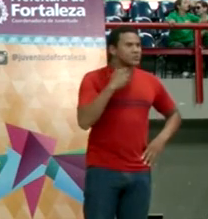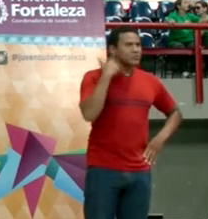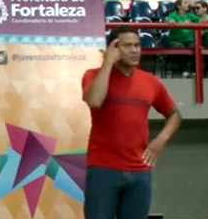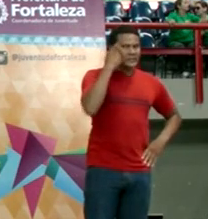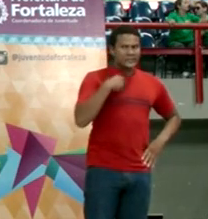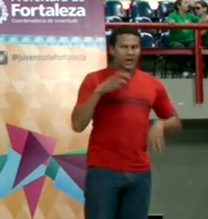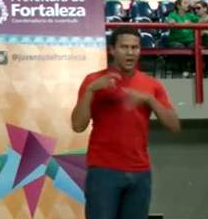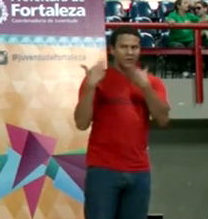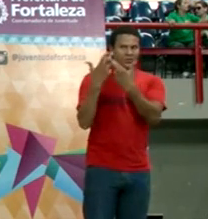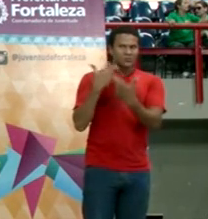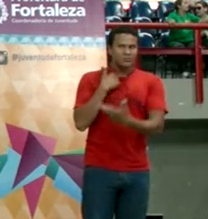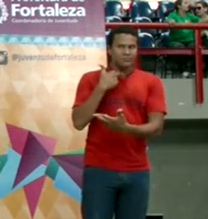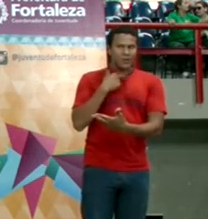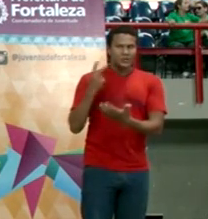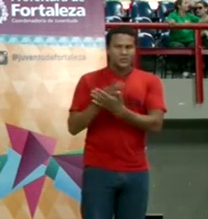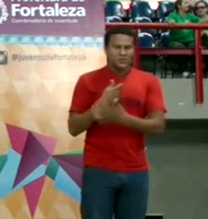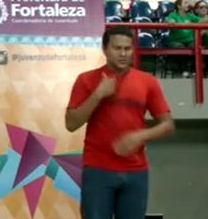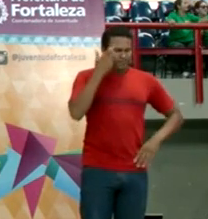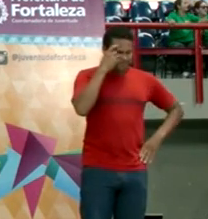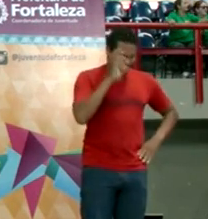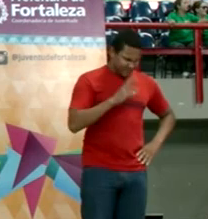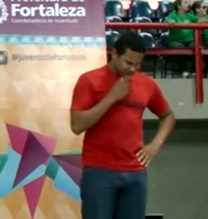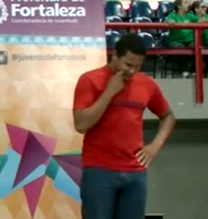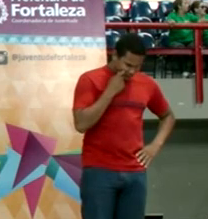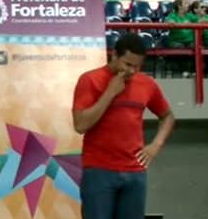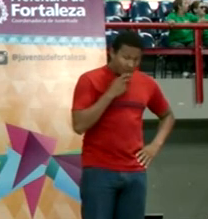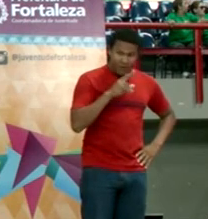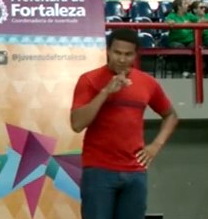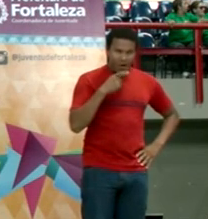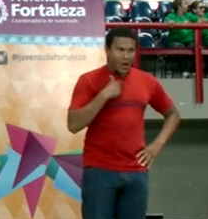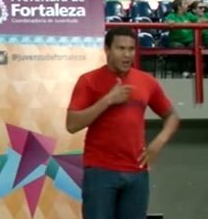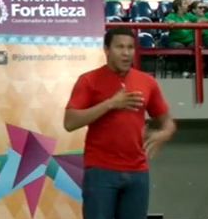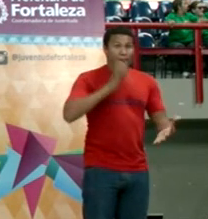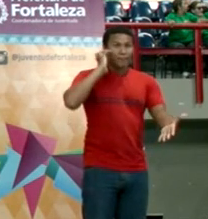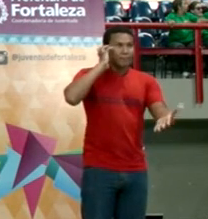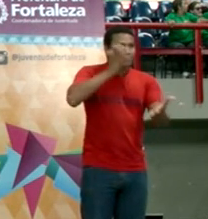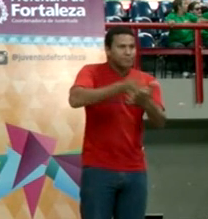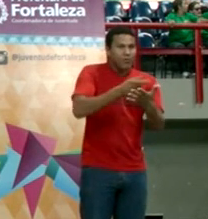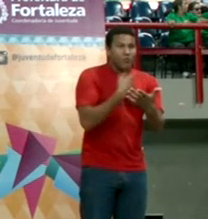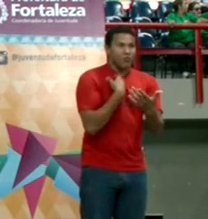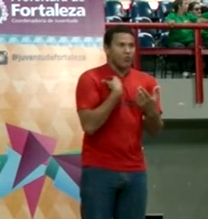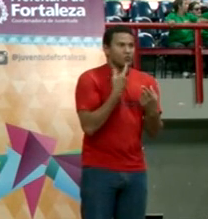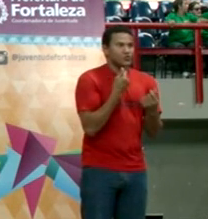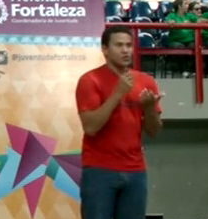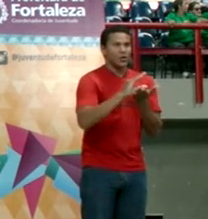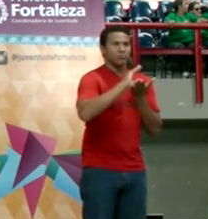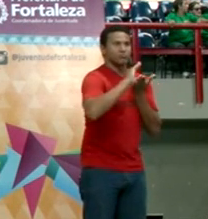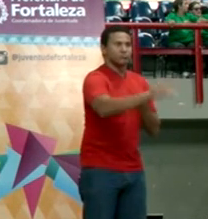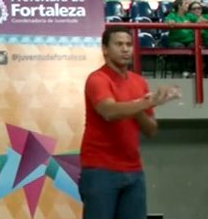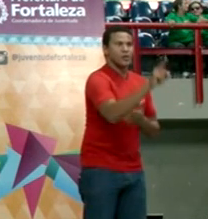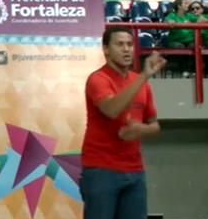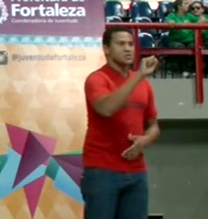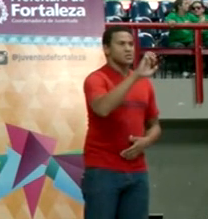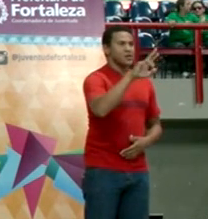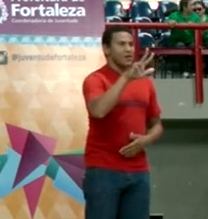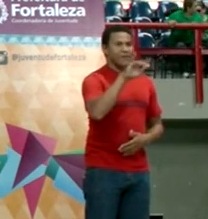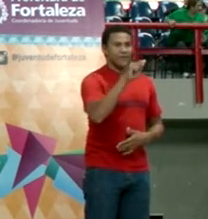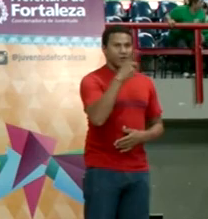não sabia o que fazer. Ela pensou, sabe o que eu vou fazer? Eu vou pagar para a Sérvia impedir a